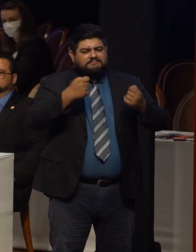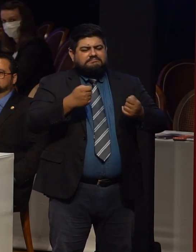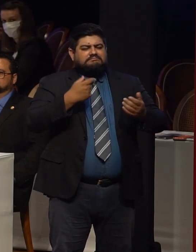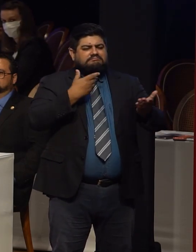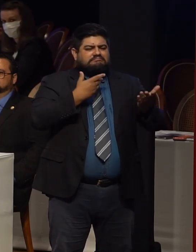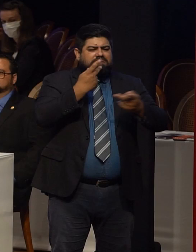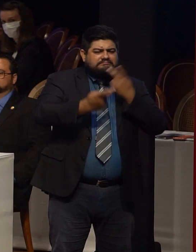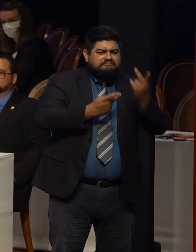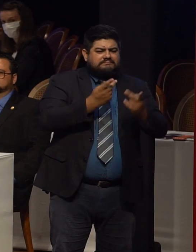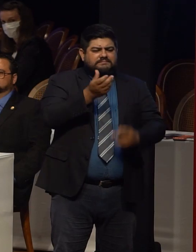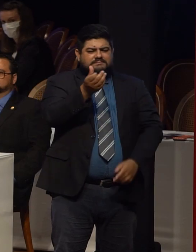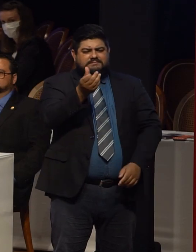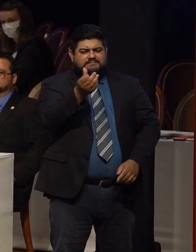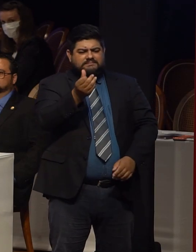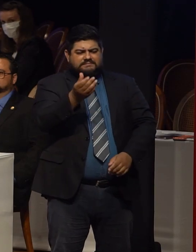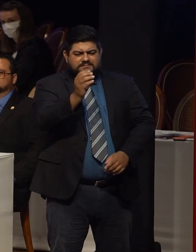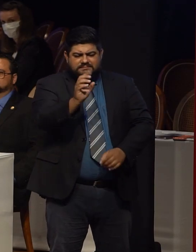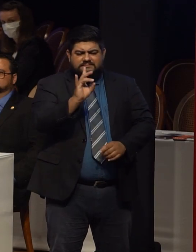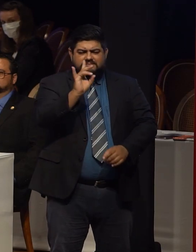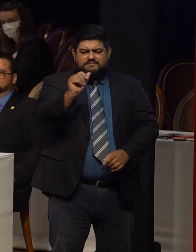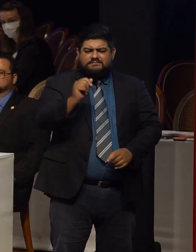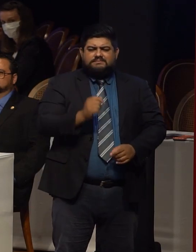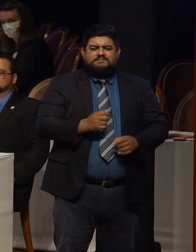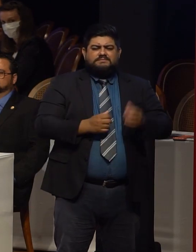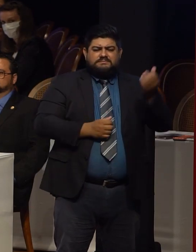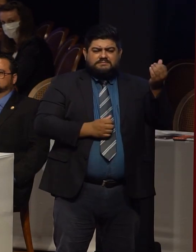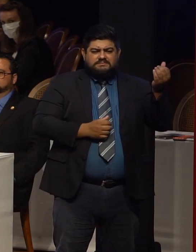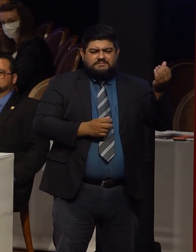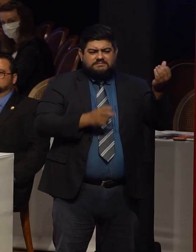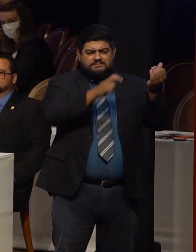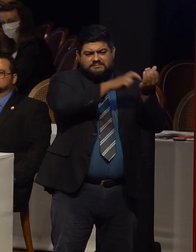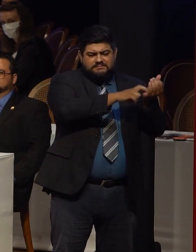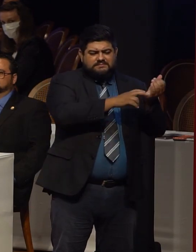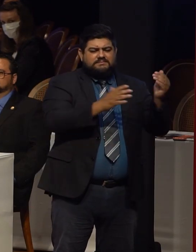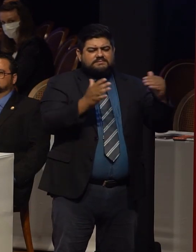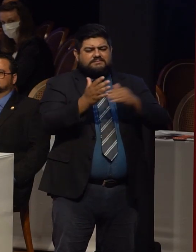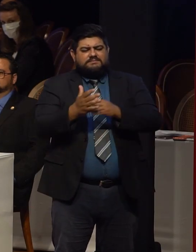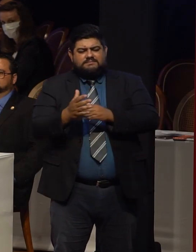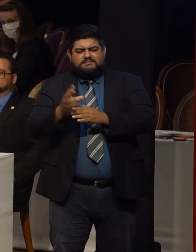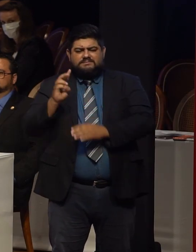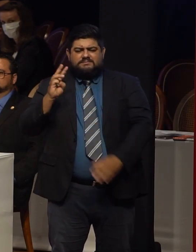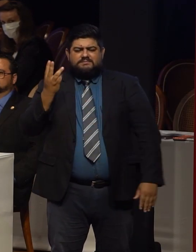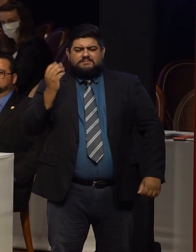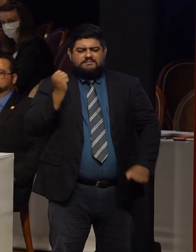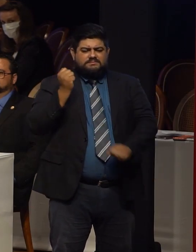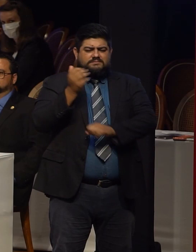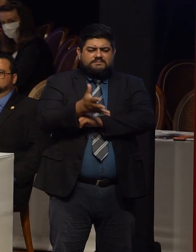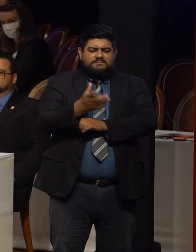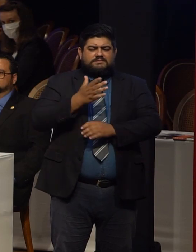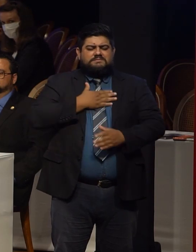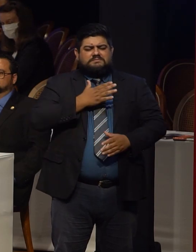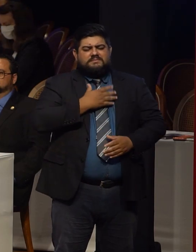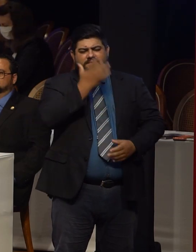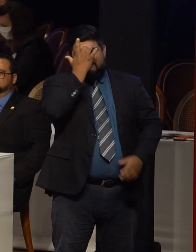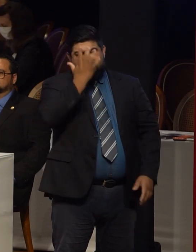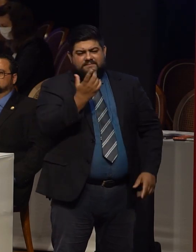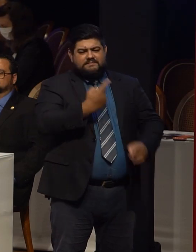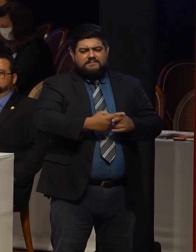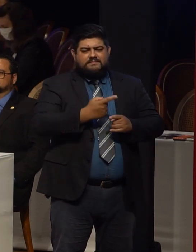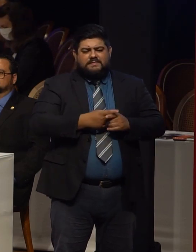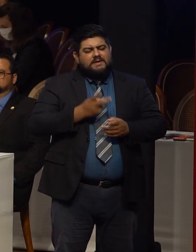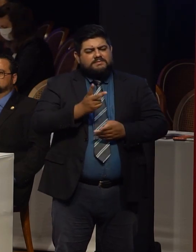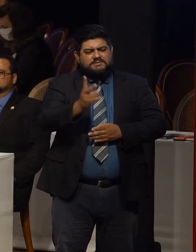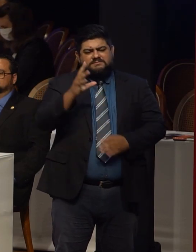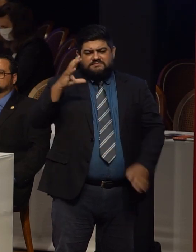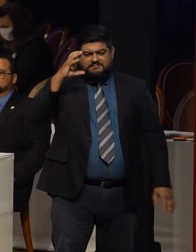de 3 da manhã até 3, de 6 da manhã até 3 da madrugada. Para mim ficou fácil, por quê? Porque eu sempre